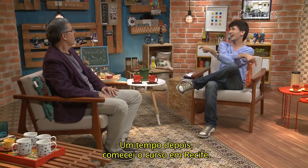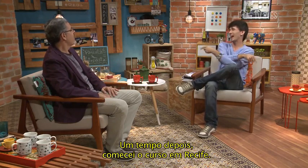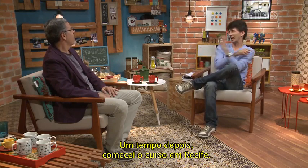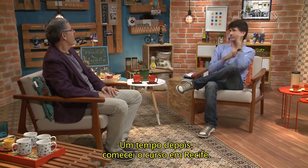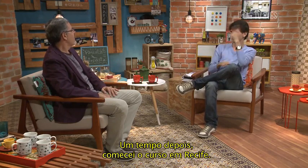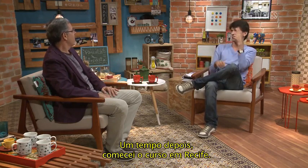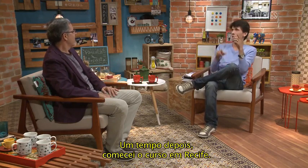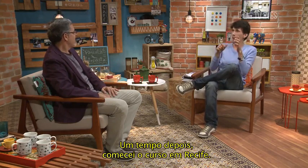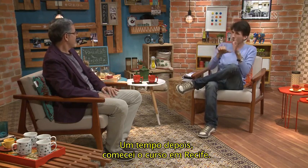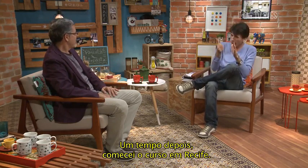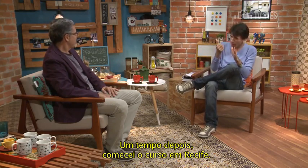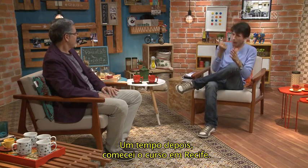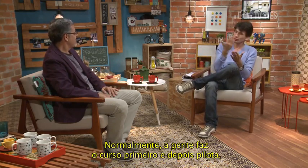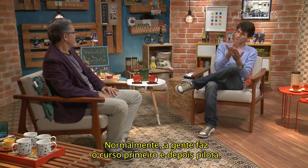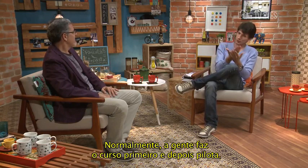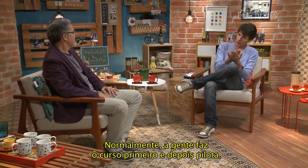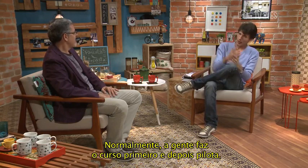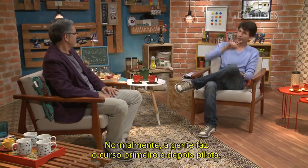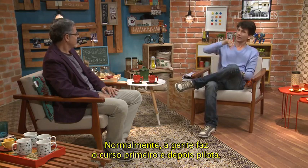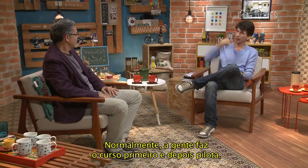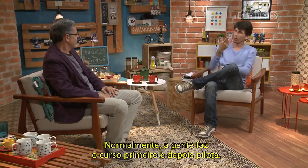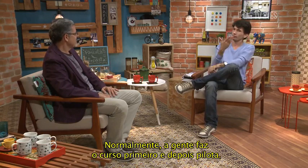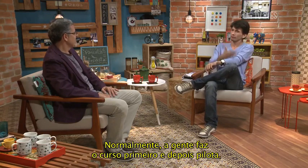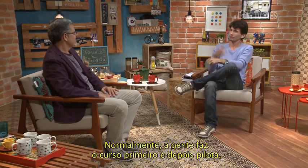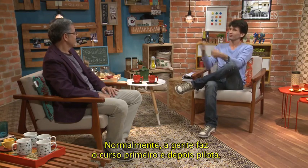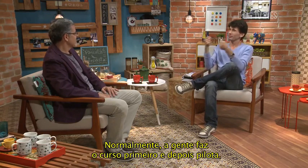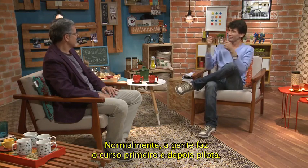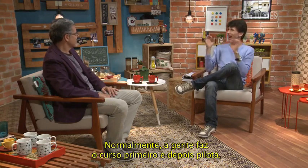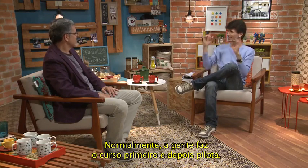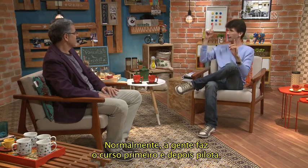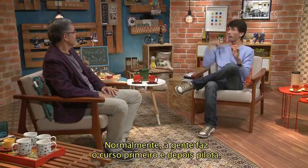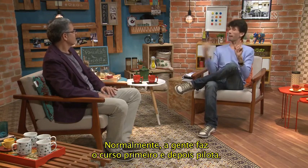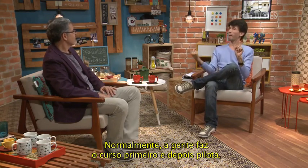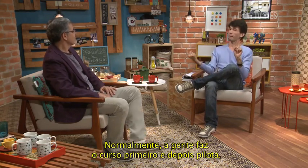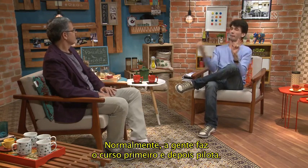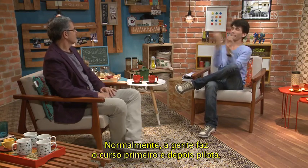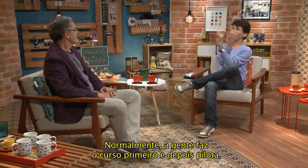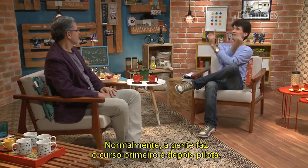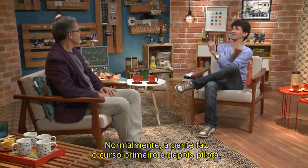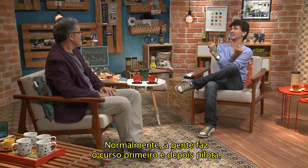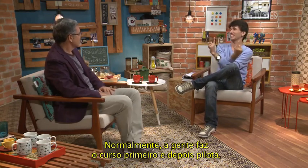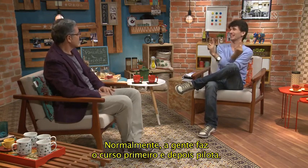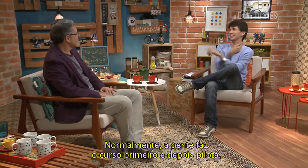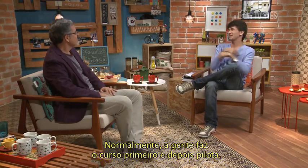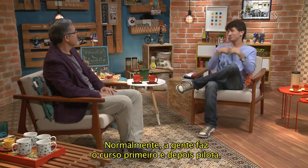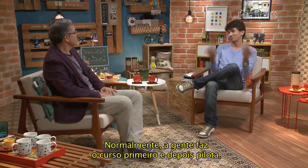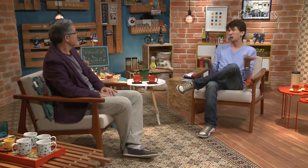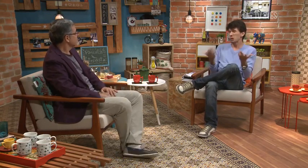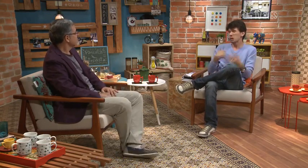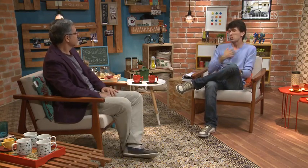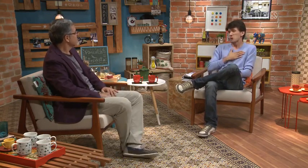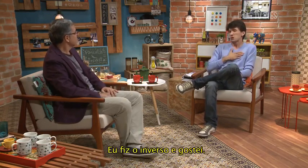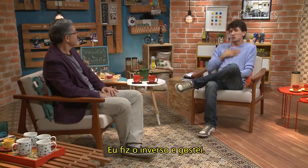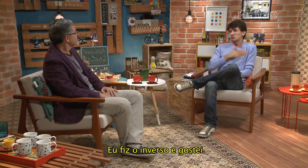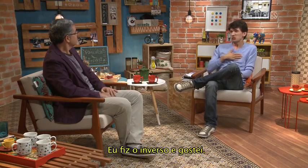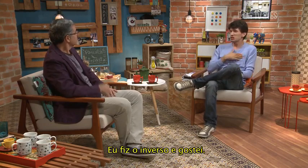o curso em Recife normalmente a gente faz o curso primeiro e depois pilota eu fiz o